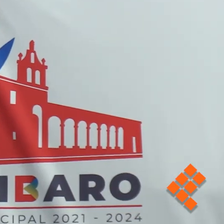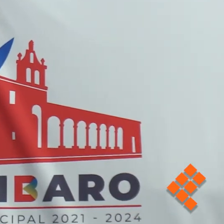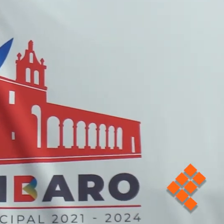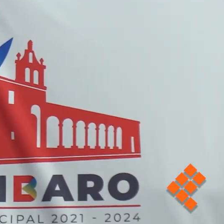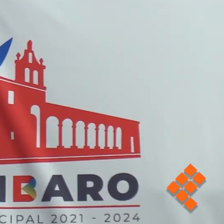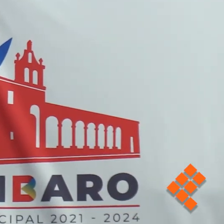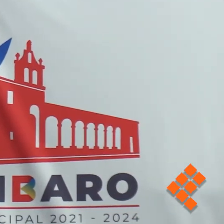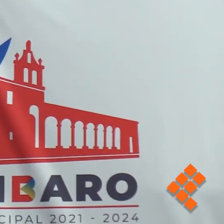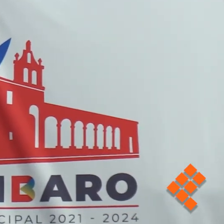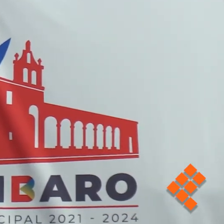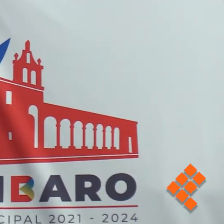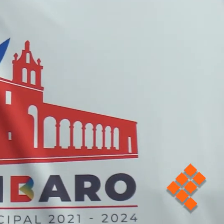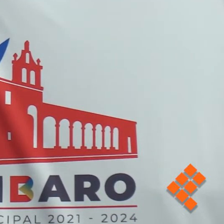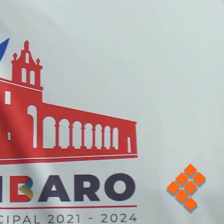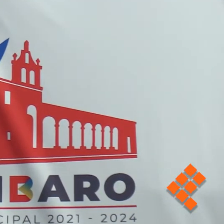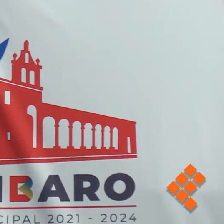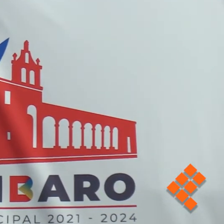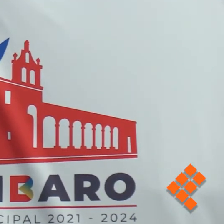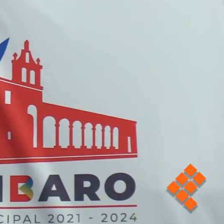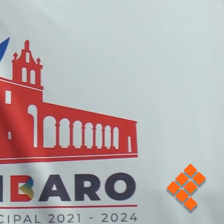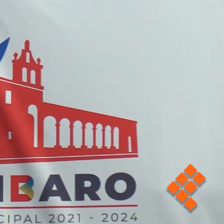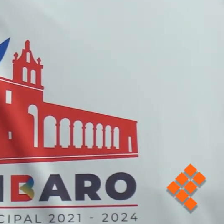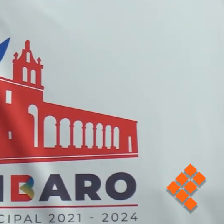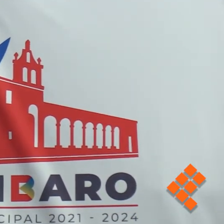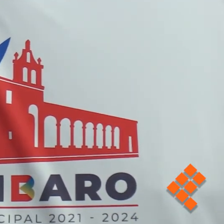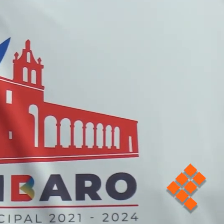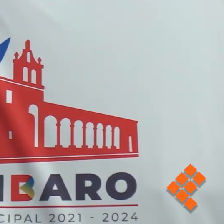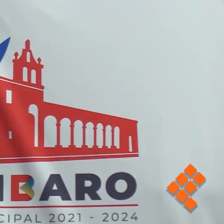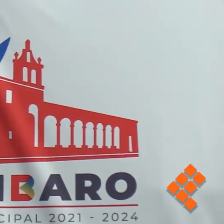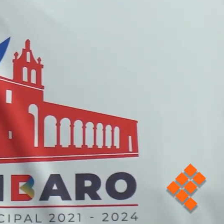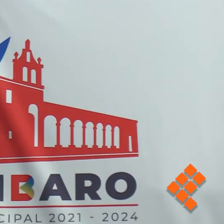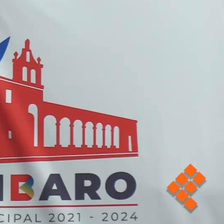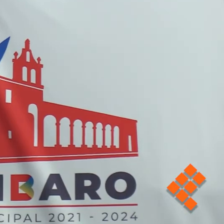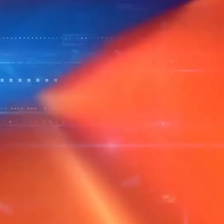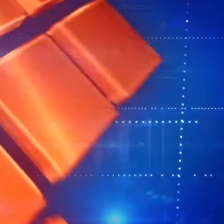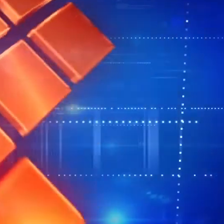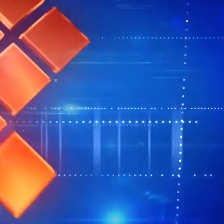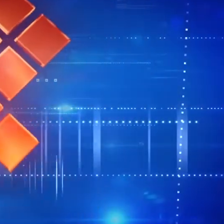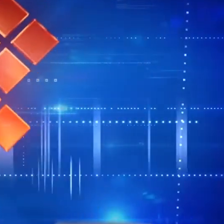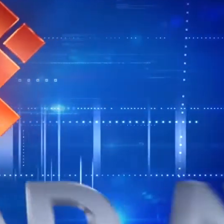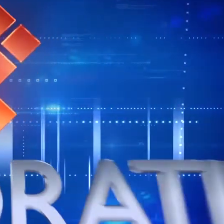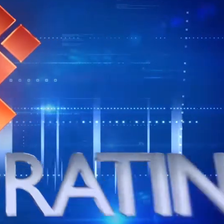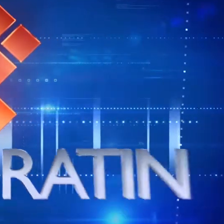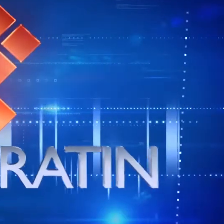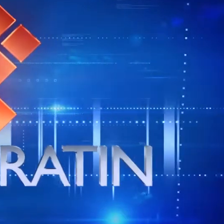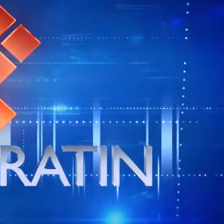Hernández e información de Uriel Morales, Agencia Cuadratín.